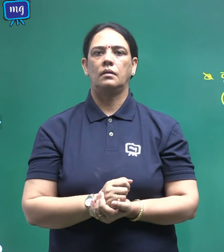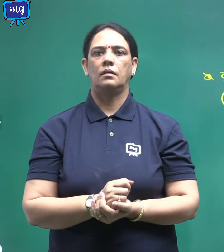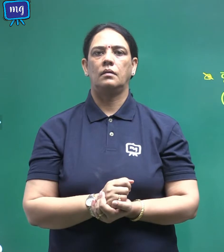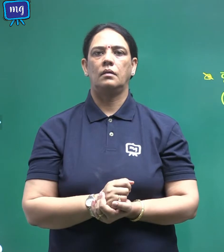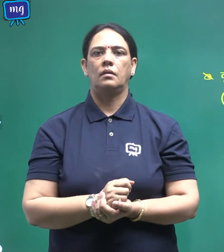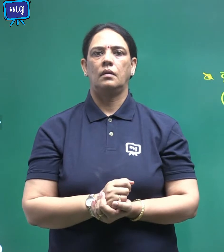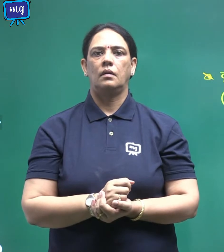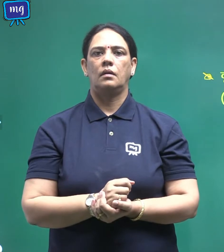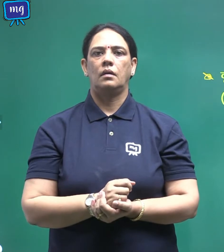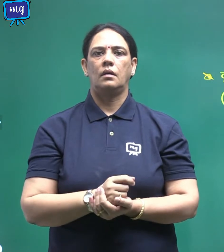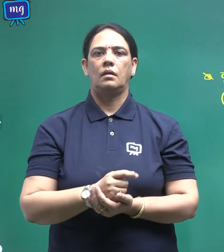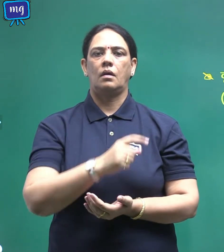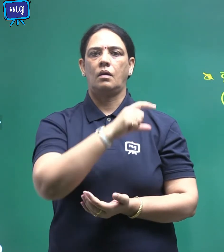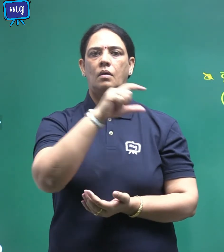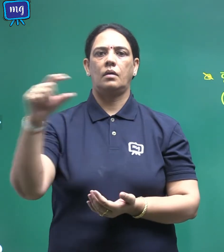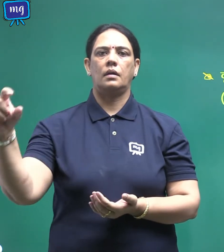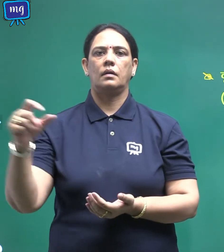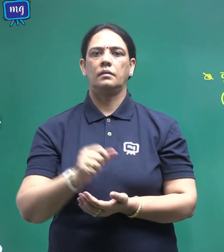अथवा